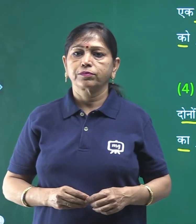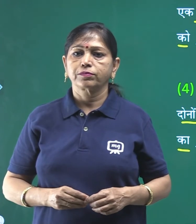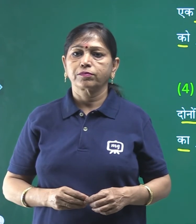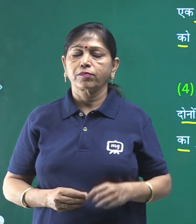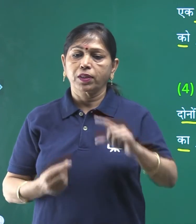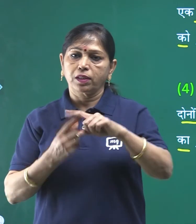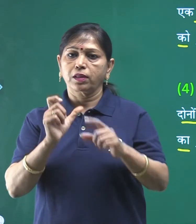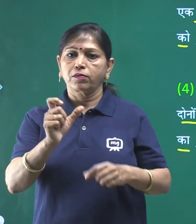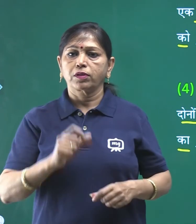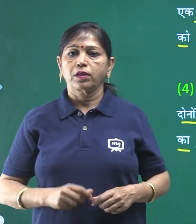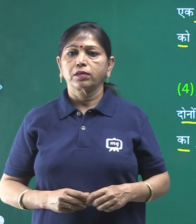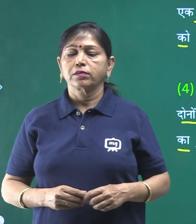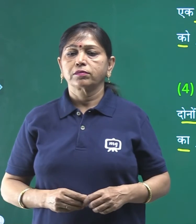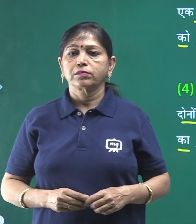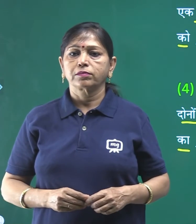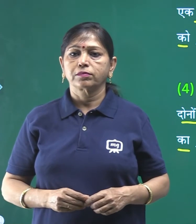तीव्रता।